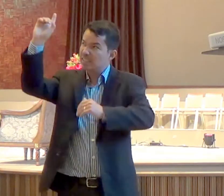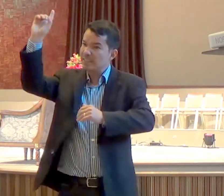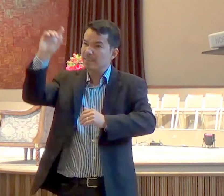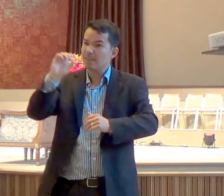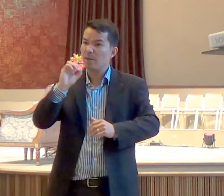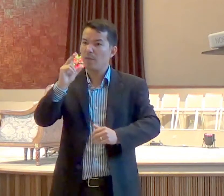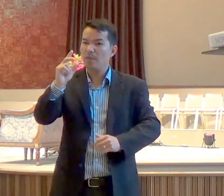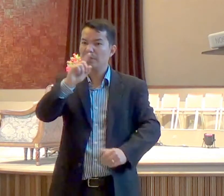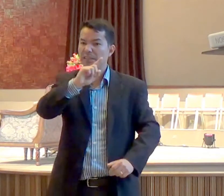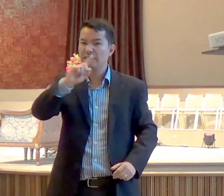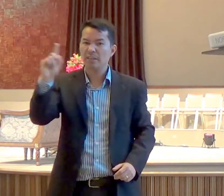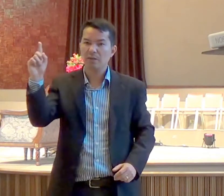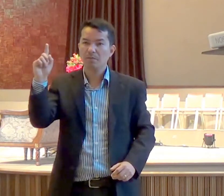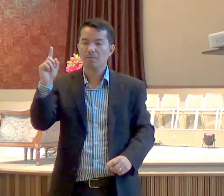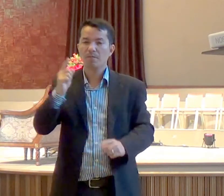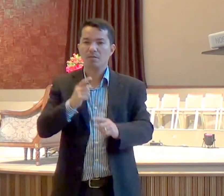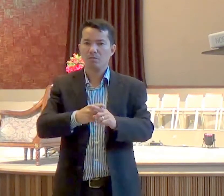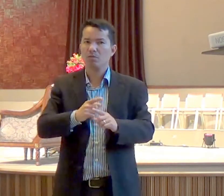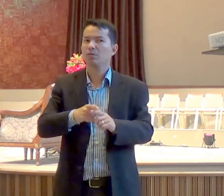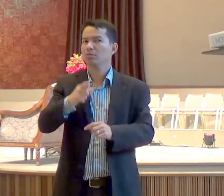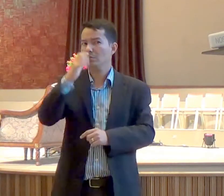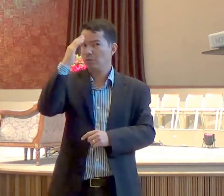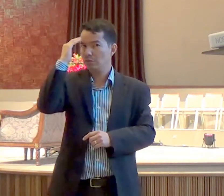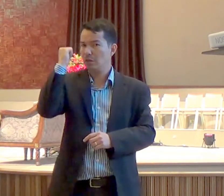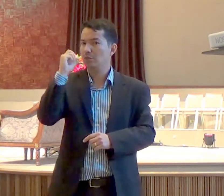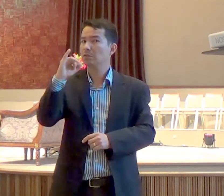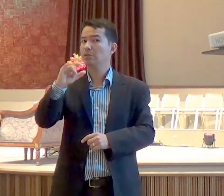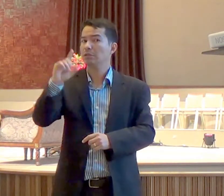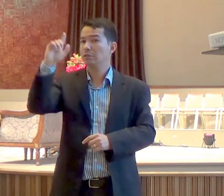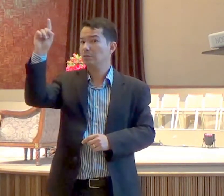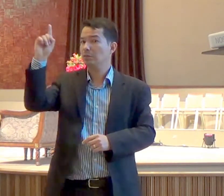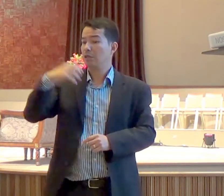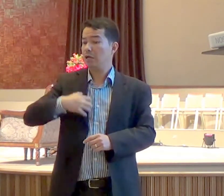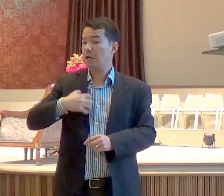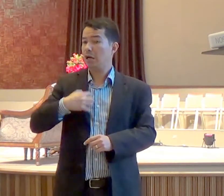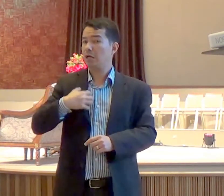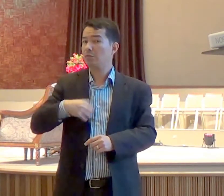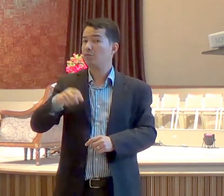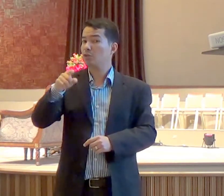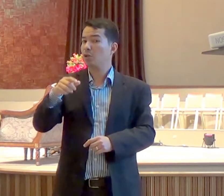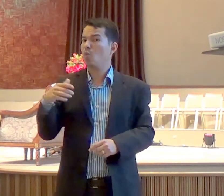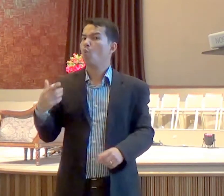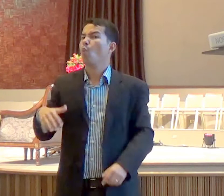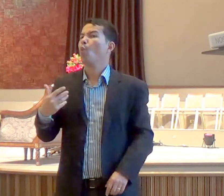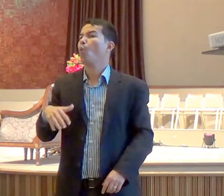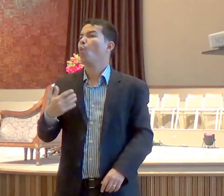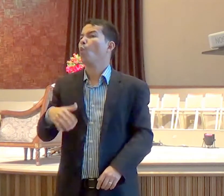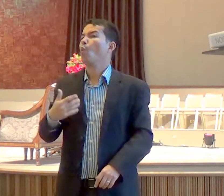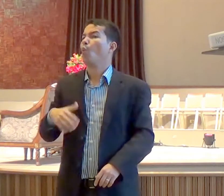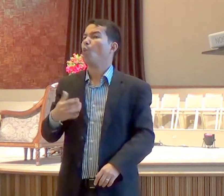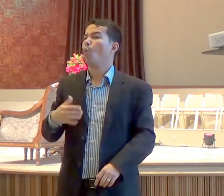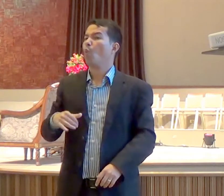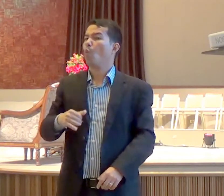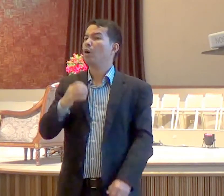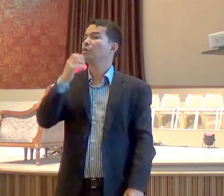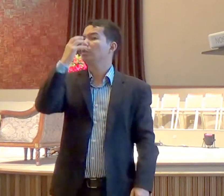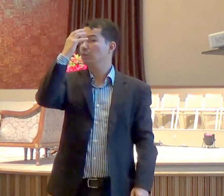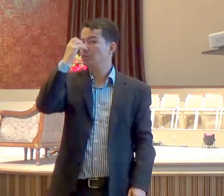porque a Bíblia diz, horrenda coisa, cair nas mãos de Deus vivo, e esse versículo continua existindo, e está no Novo Testamento,